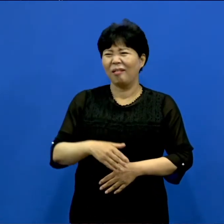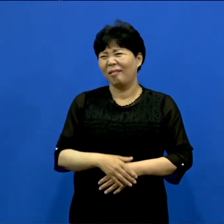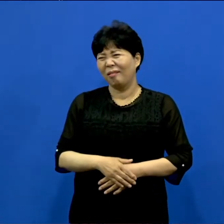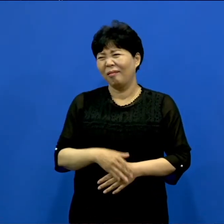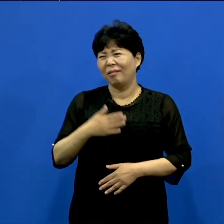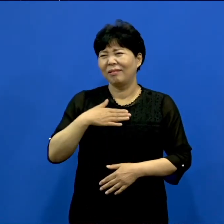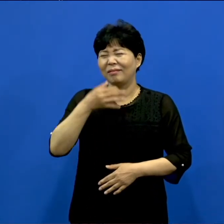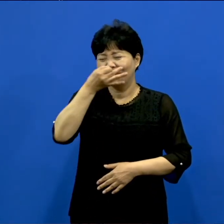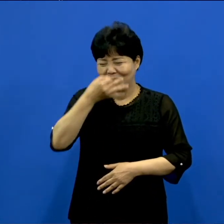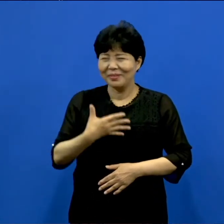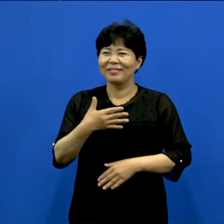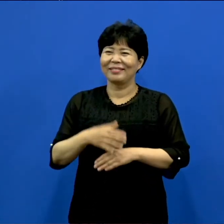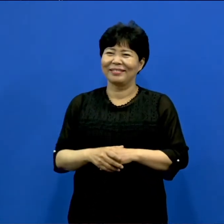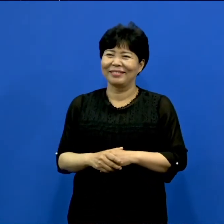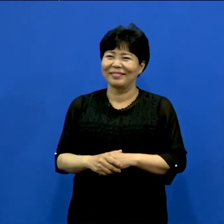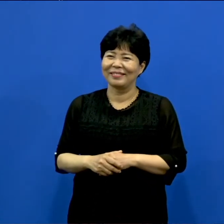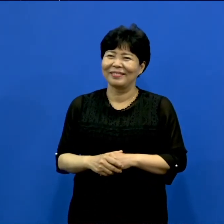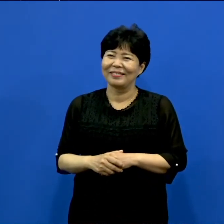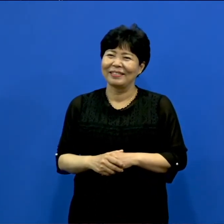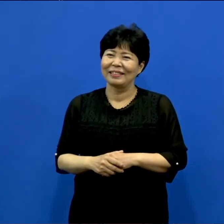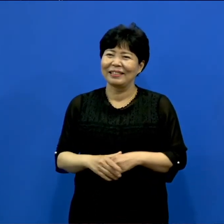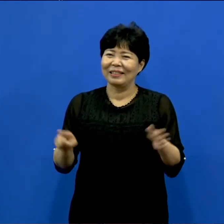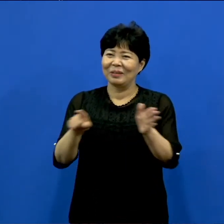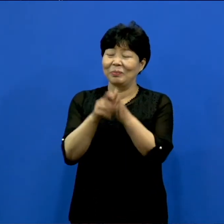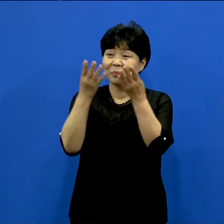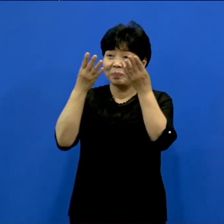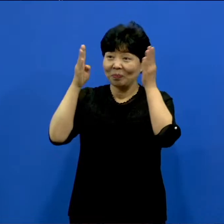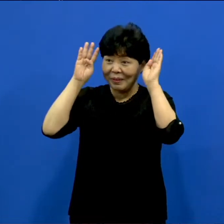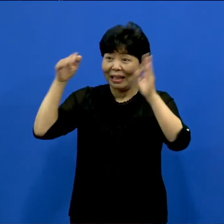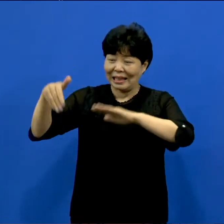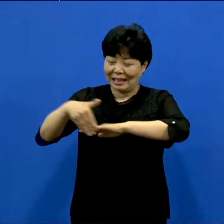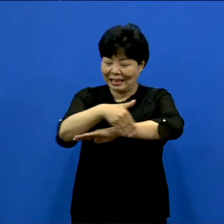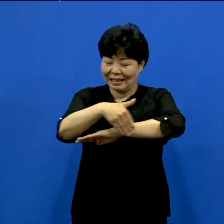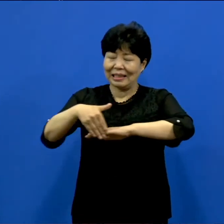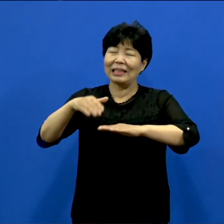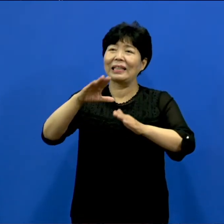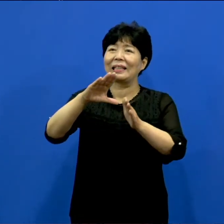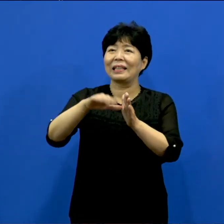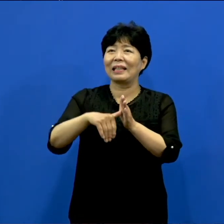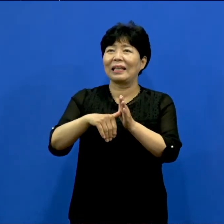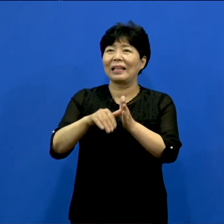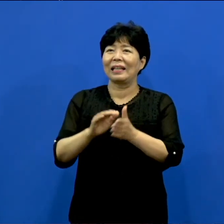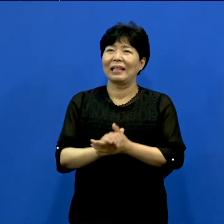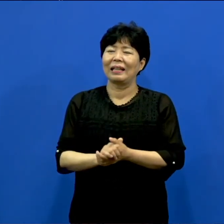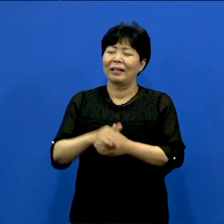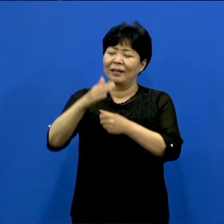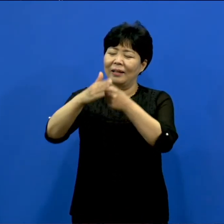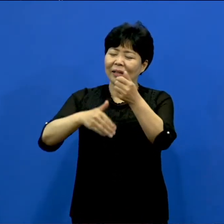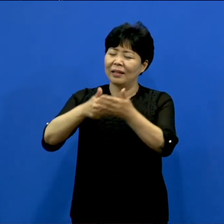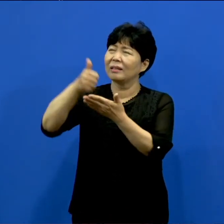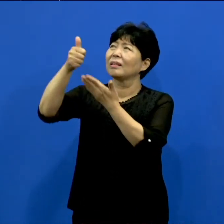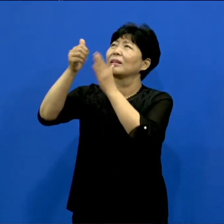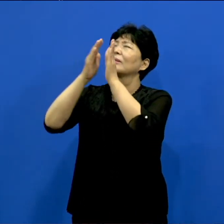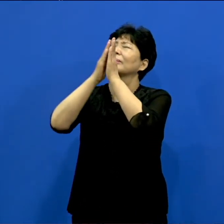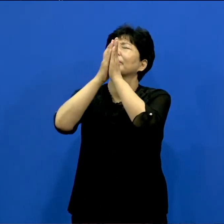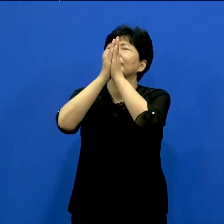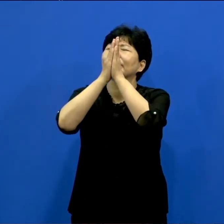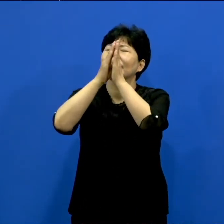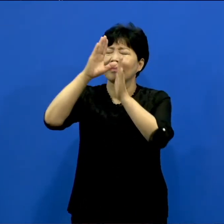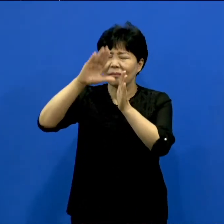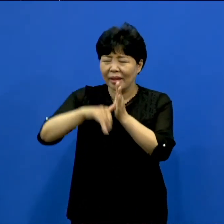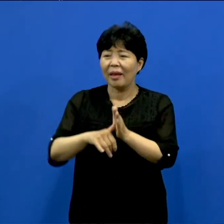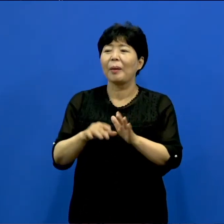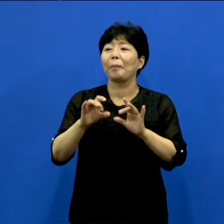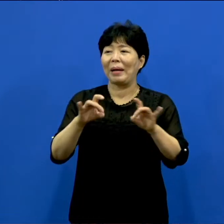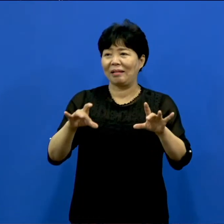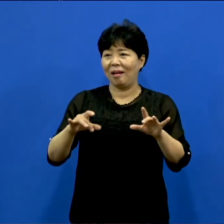힘들었어요. 그리고 이 신학교 다닐 때 이제 믿음을 가지고 있었으니까 이렇게 하나님께 기도했죠. 그때마다 하나님이 공급해 주시는